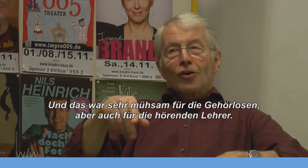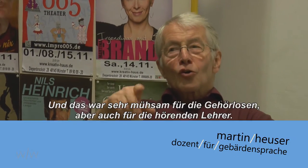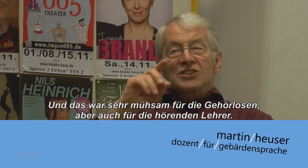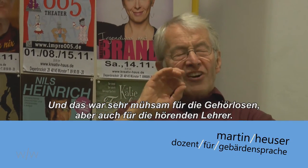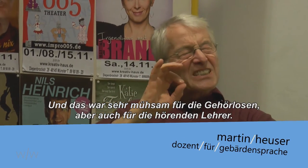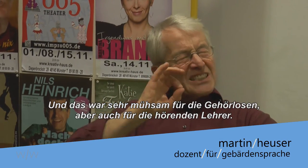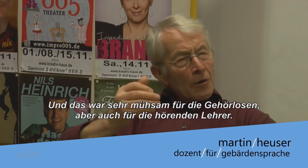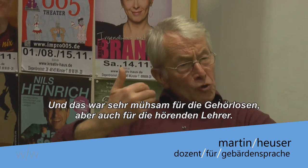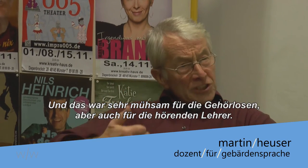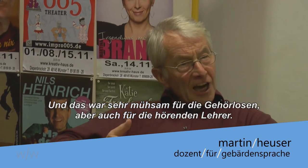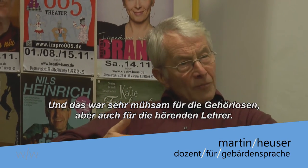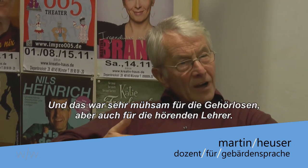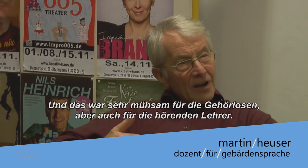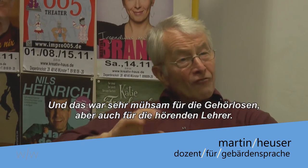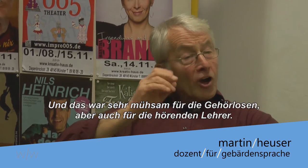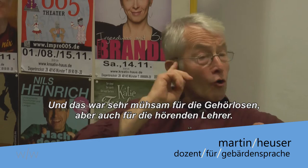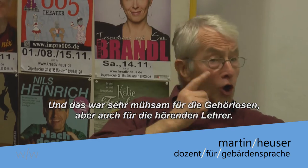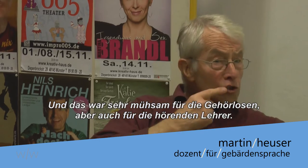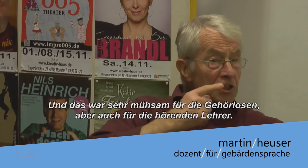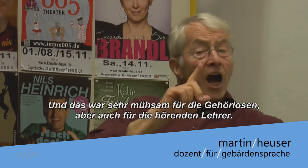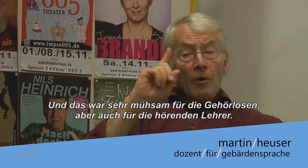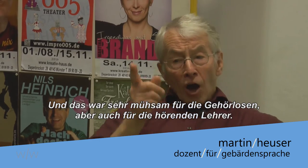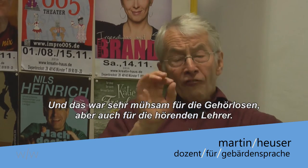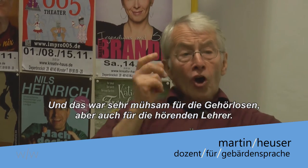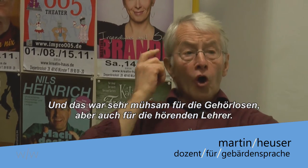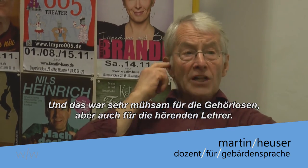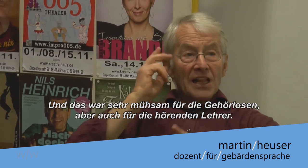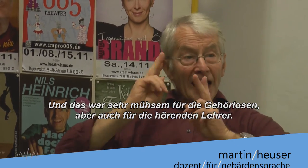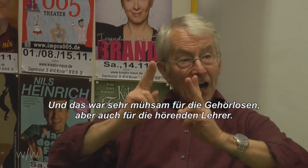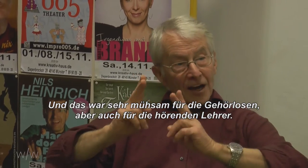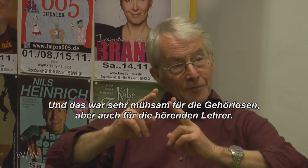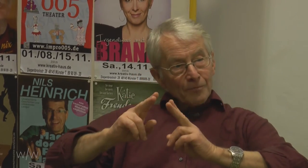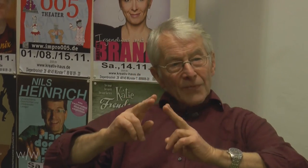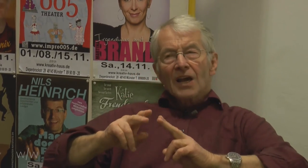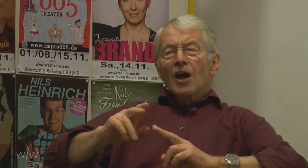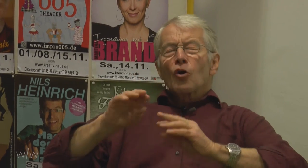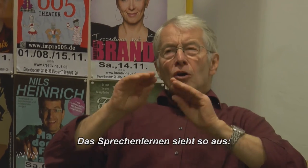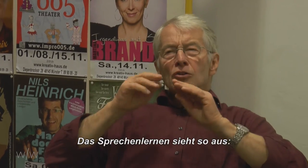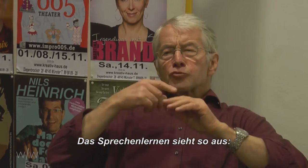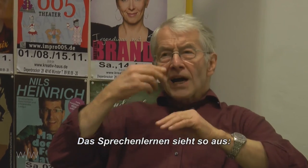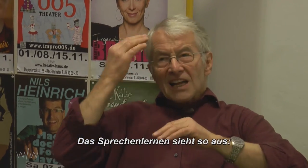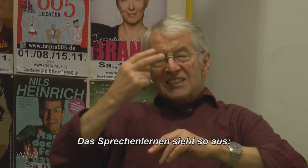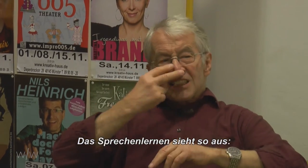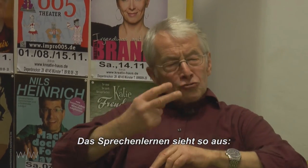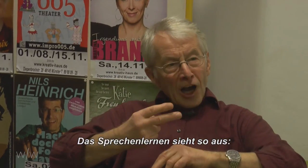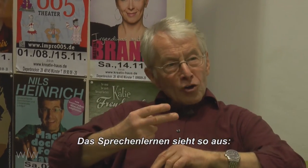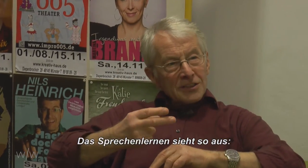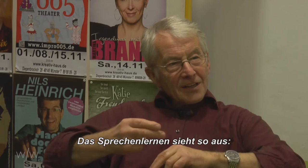Und zwar sehr mühsam für Gordos, aber auch für Hordelehrer. Ja. Und ich spreche da an den Tisch so aus.